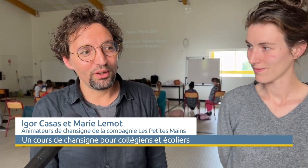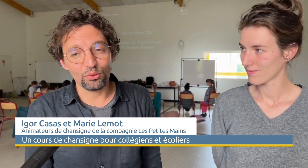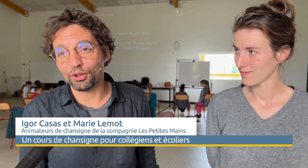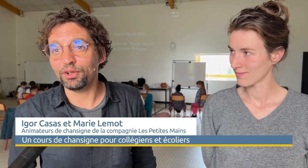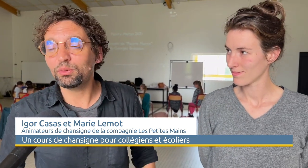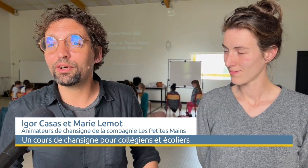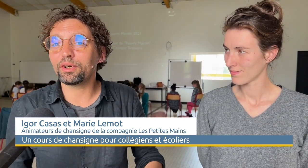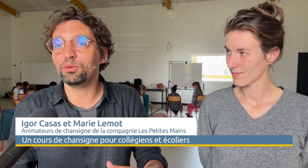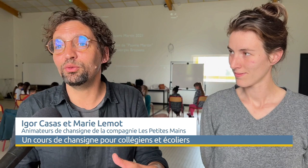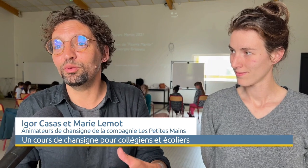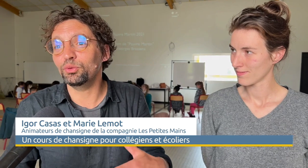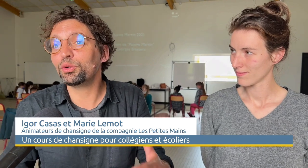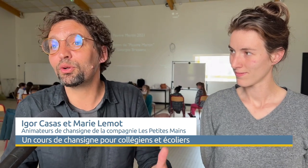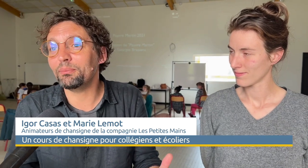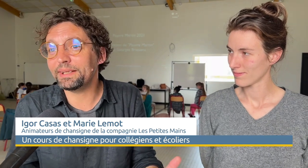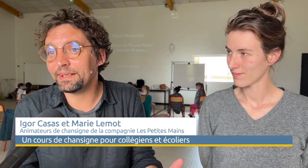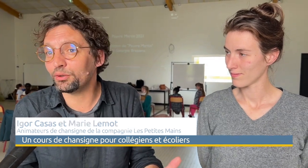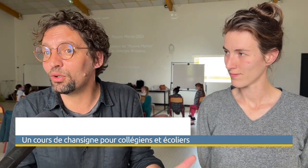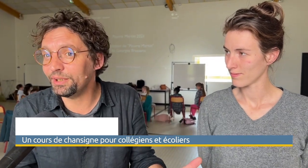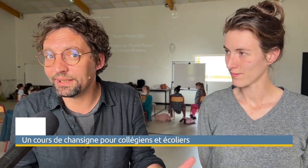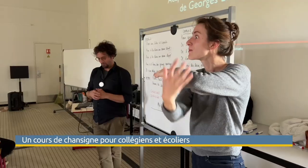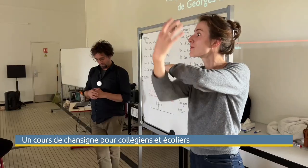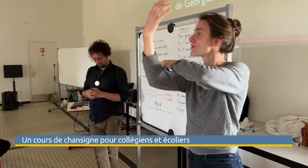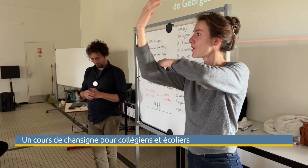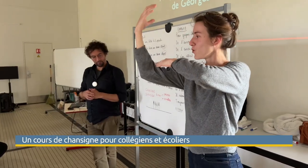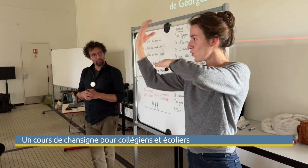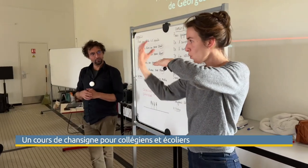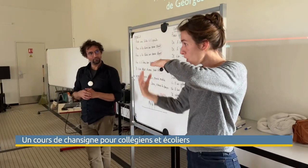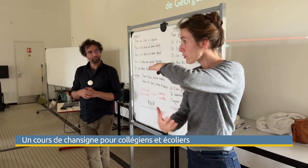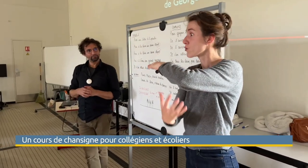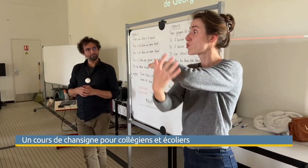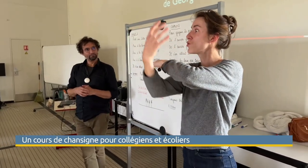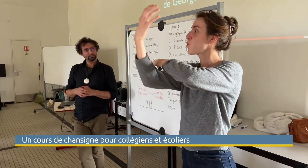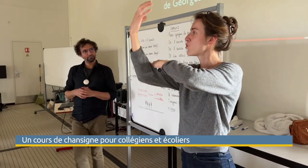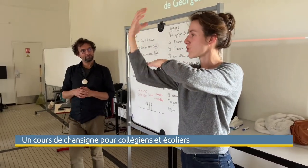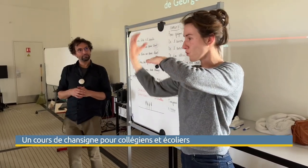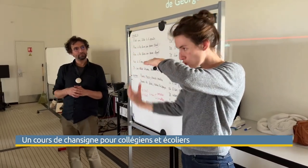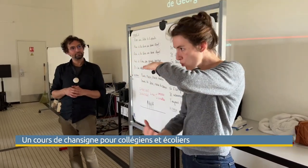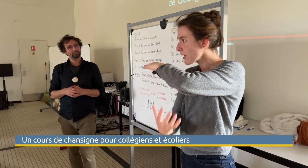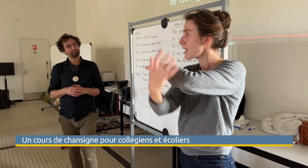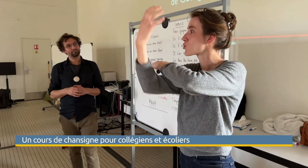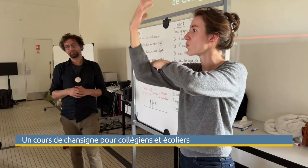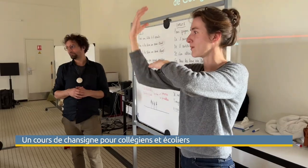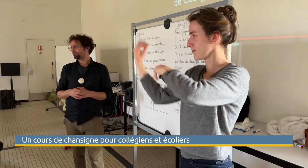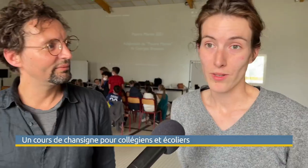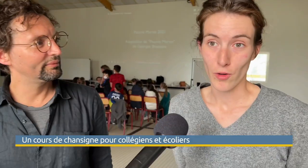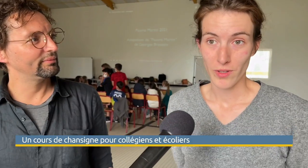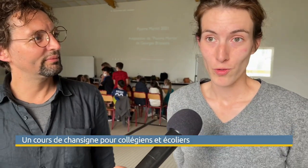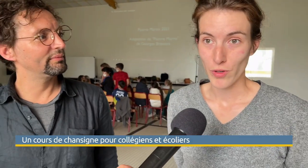c'est de découvrir une autre manière de communiquer, une autre langue qui n'est pas une langue orale. D'une part, ça leur fait découvrir une